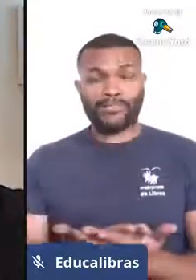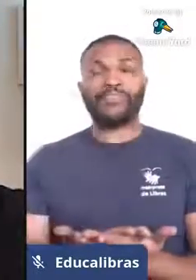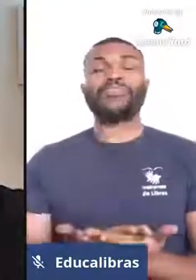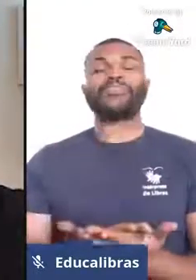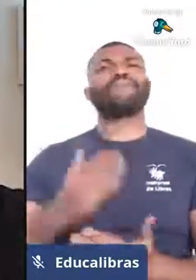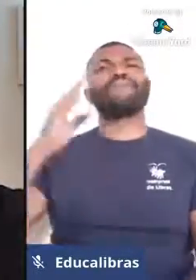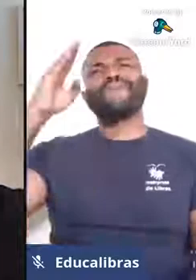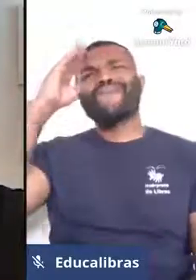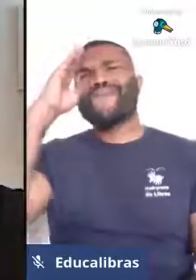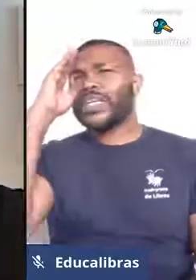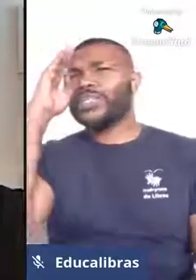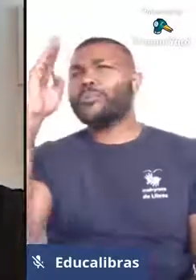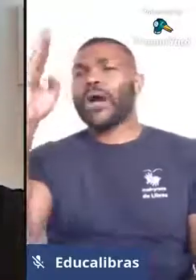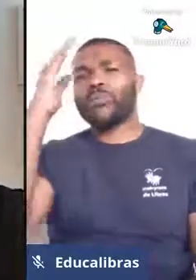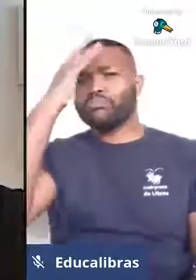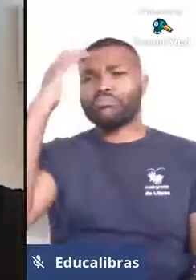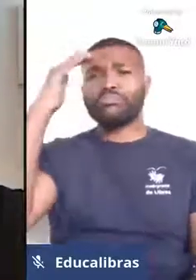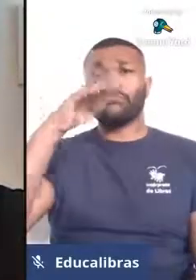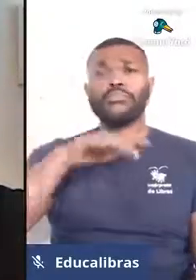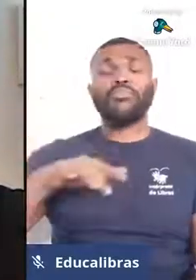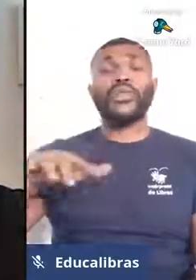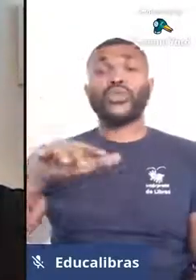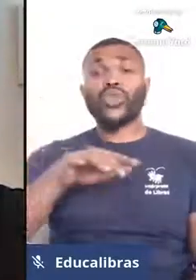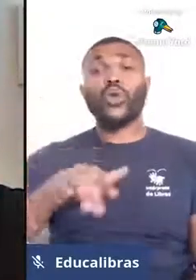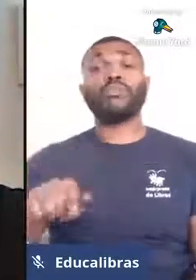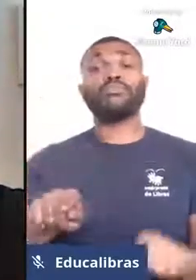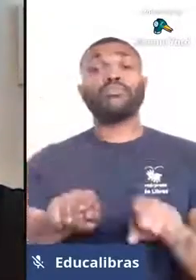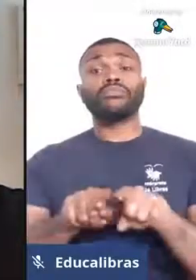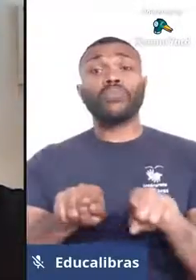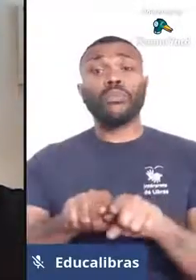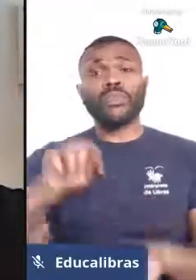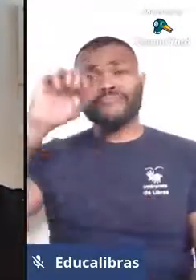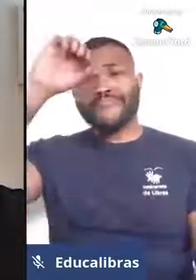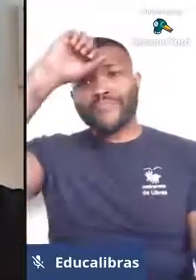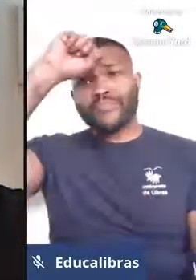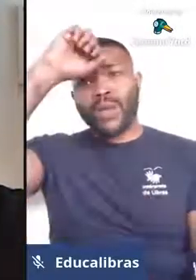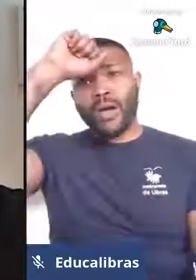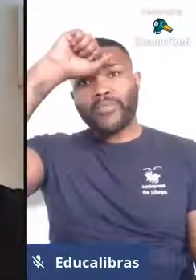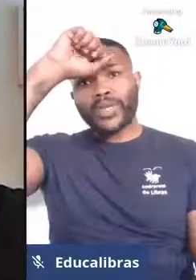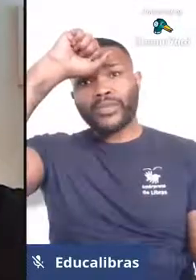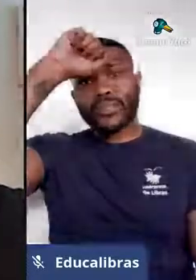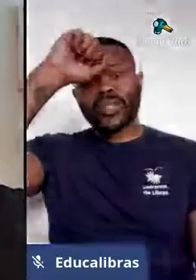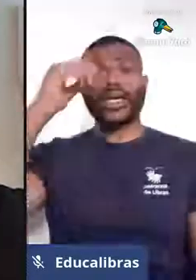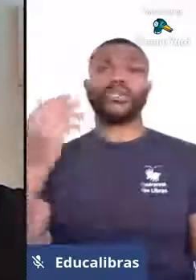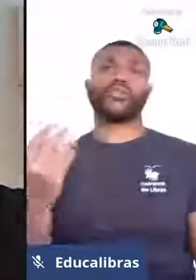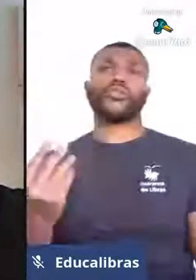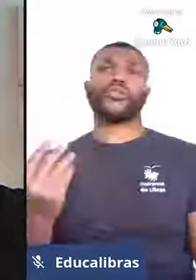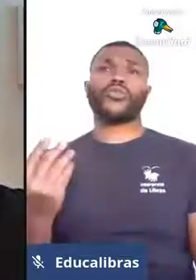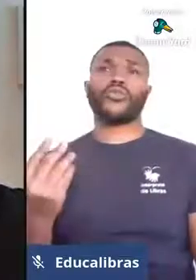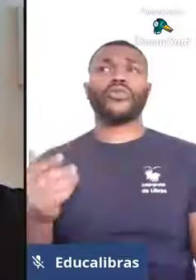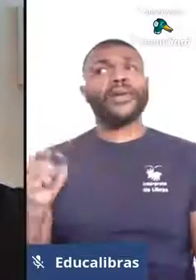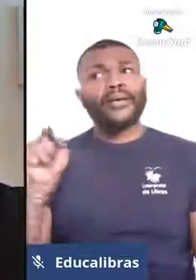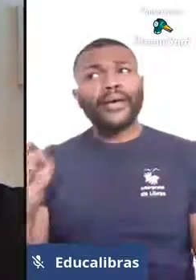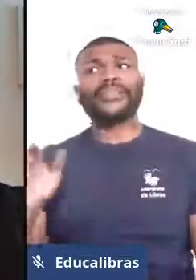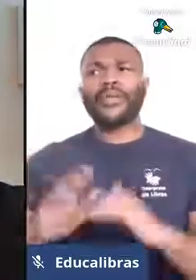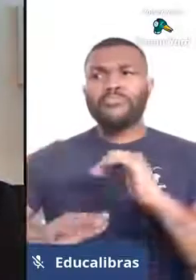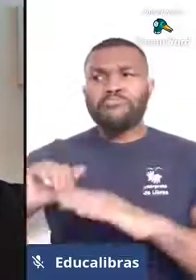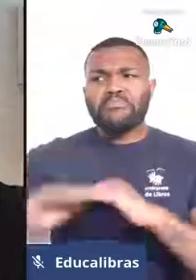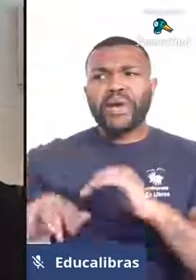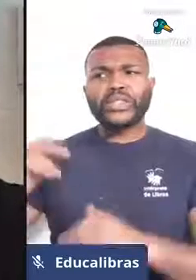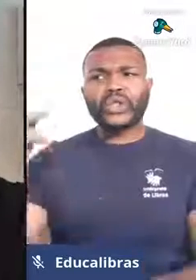para as pessoas, né, mas um grande aprendizado, né, foi essa ação. Eu